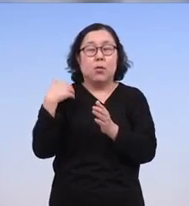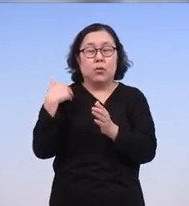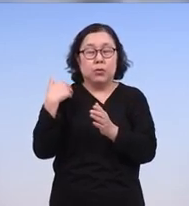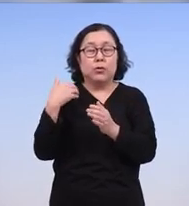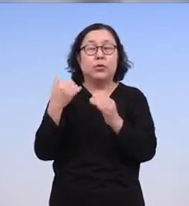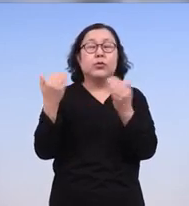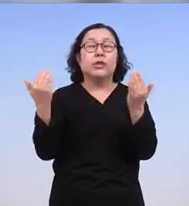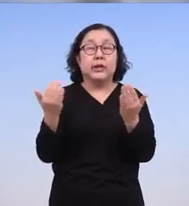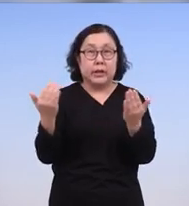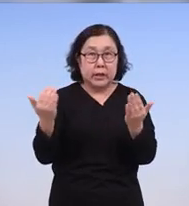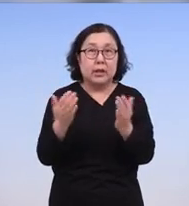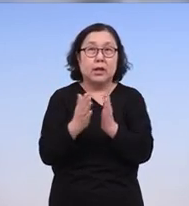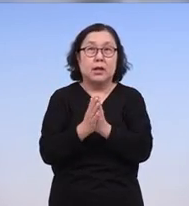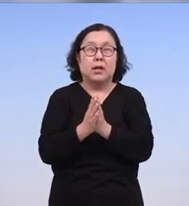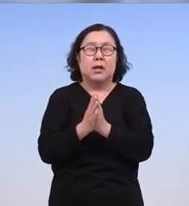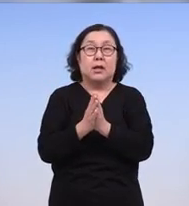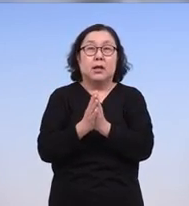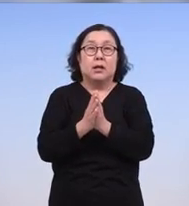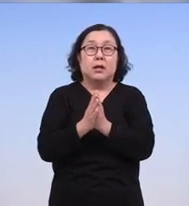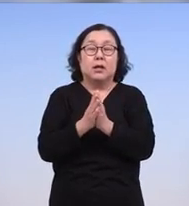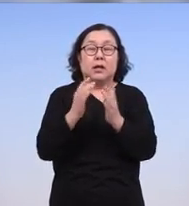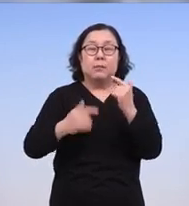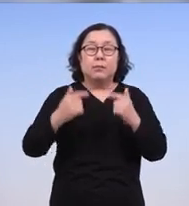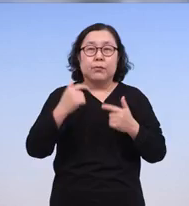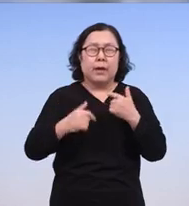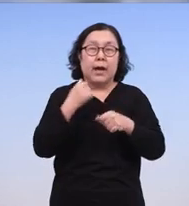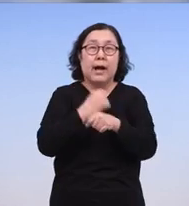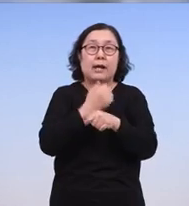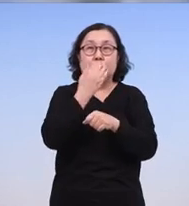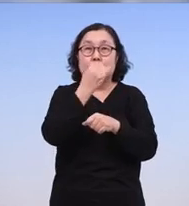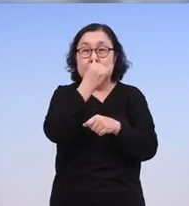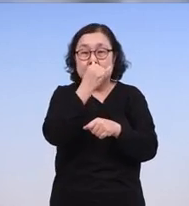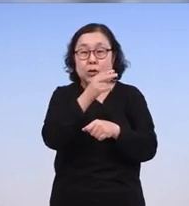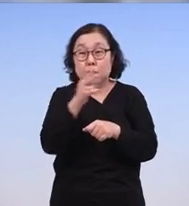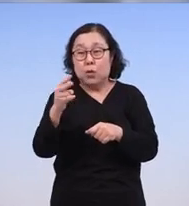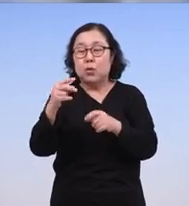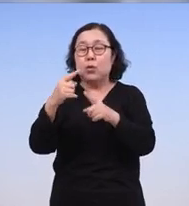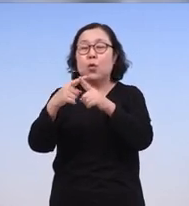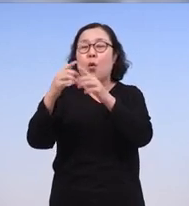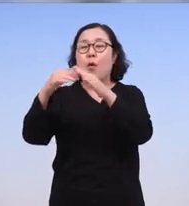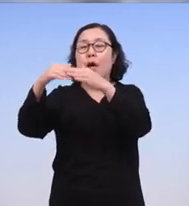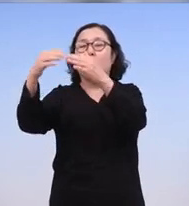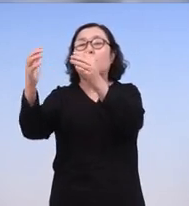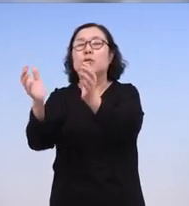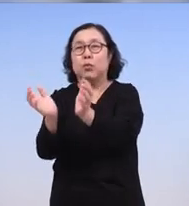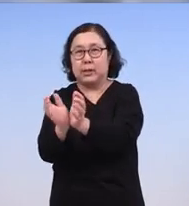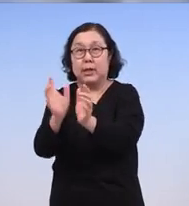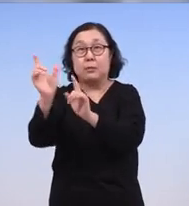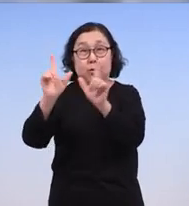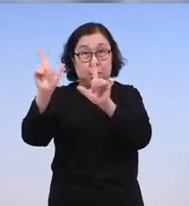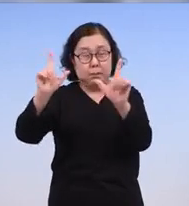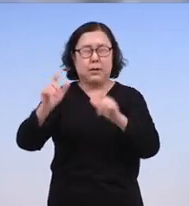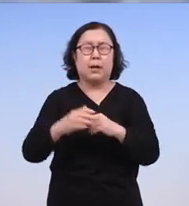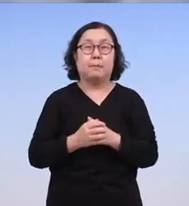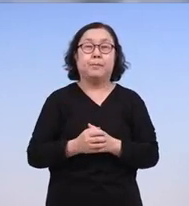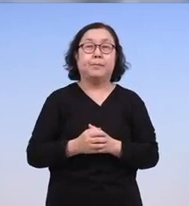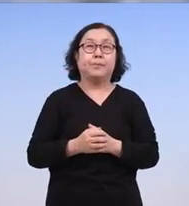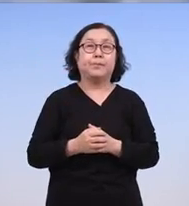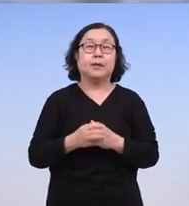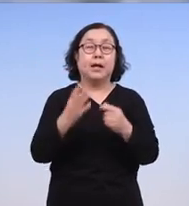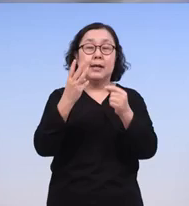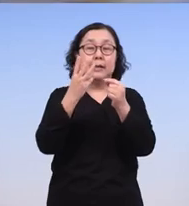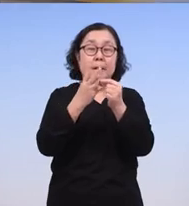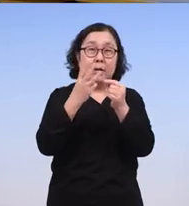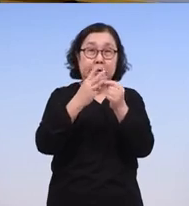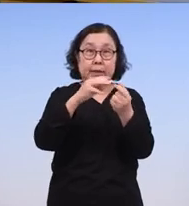이렇게 기뻐하며 살 수 있는 곳, 이게 교회 공동체예요. 이게 영적으로 살아난 사람들의 모습이고요. 그